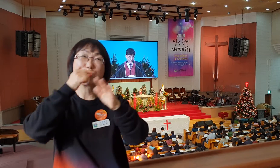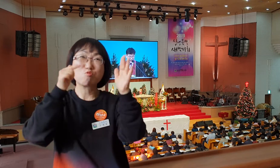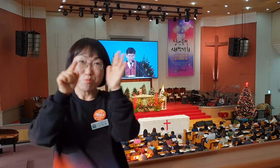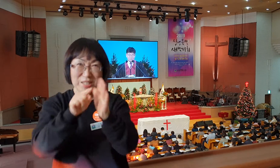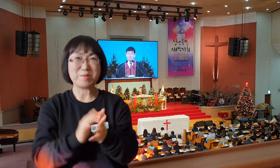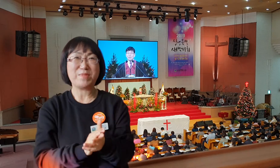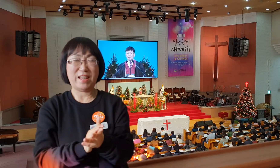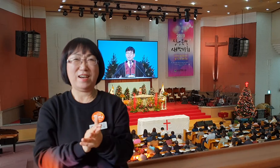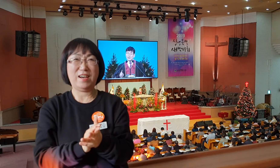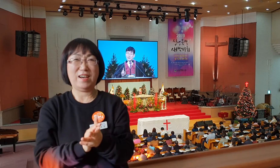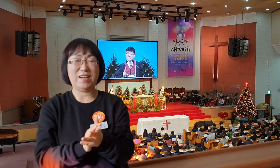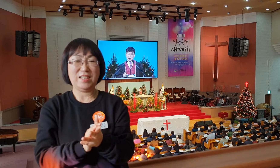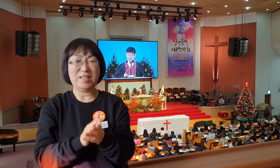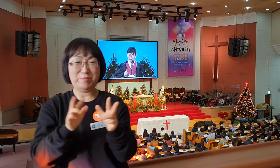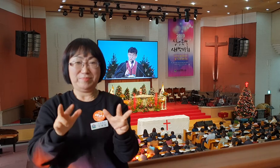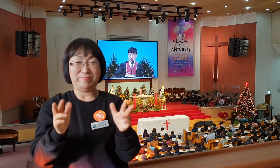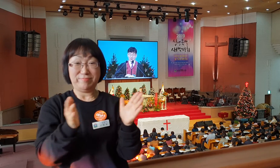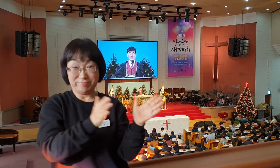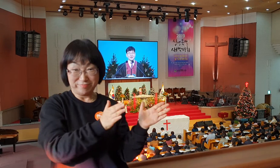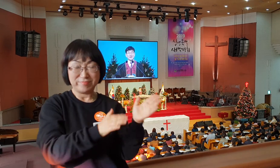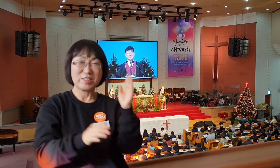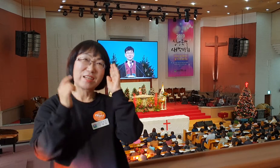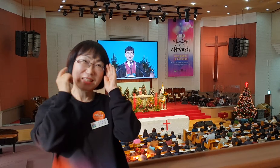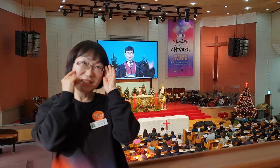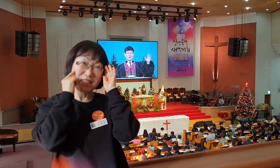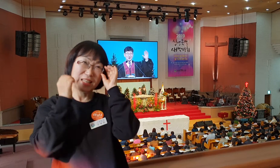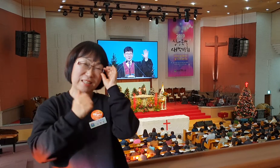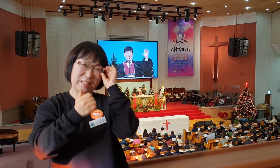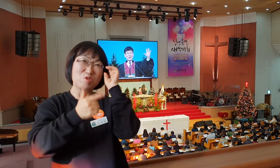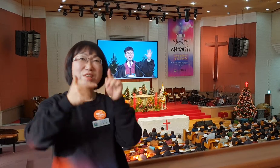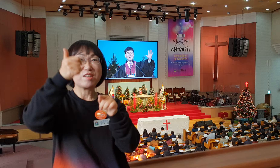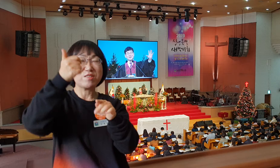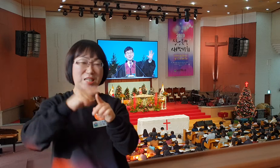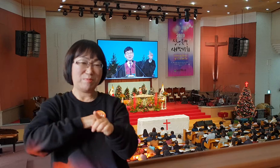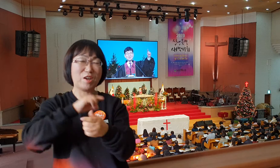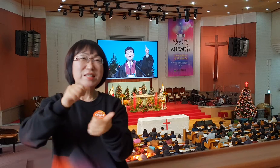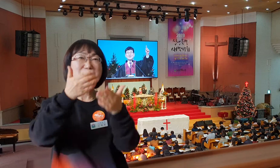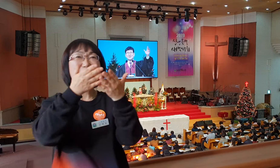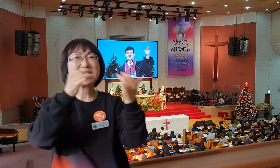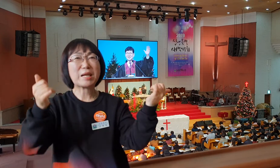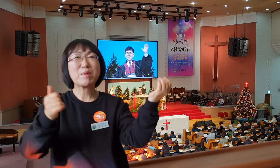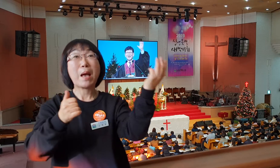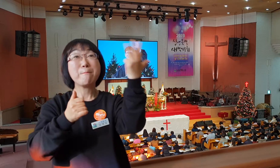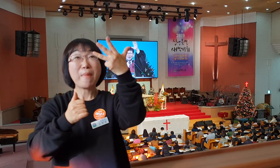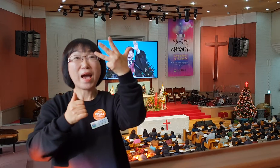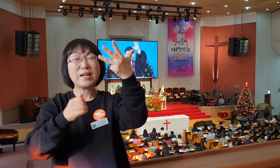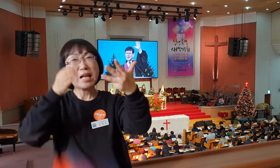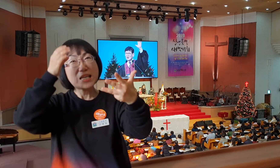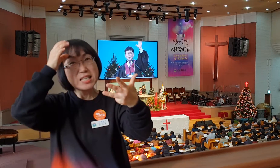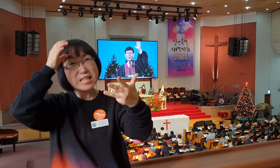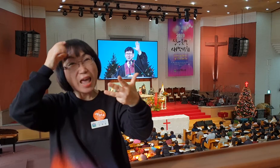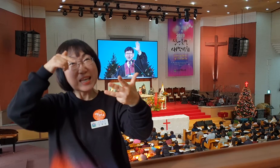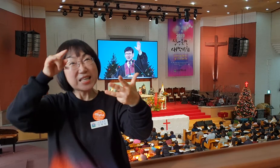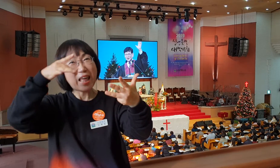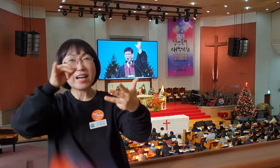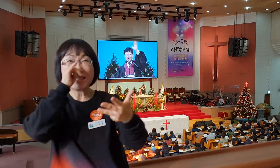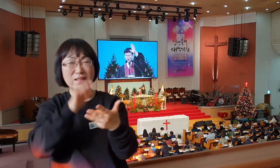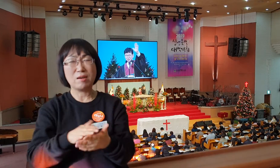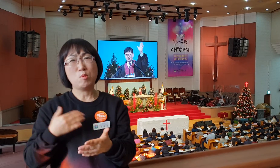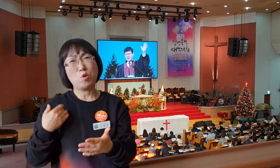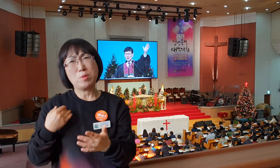믿습니다. 여기까지 우리가 듣는 이야기 주 예수 이름으로 세례를 받은 사람들 8이에요. 기대가 있습니다. 그건 모르고